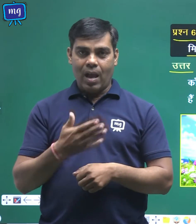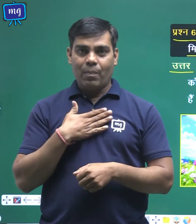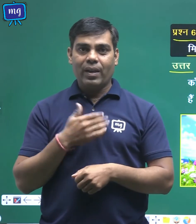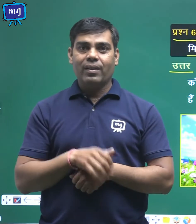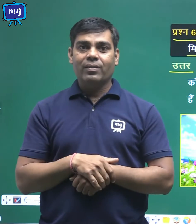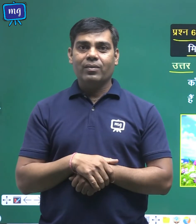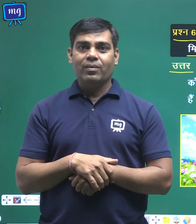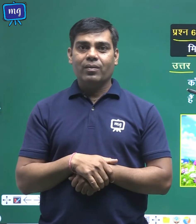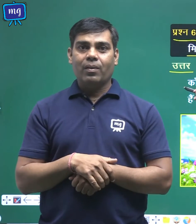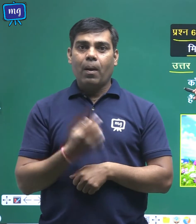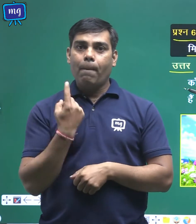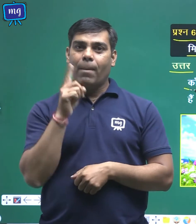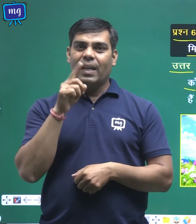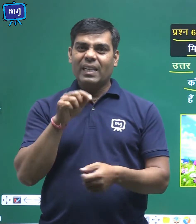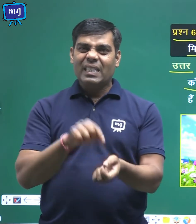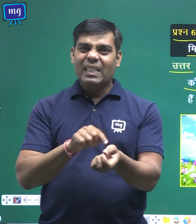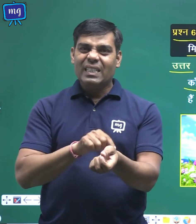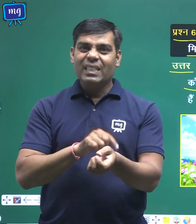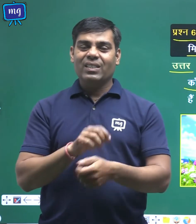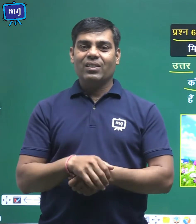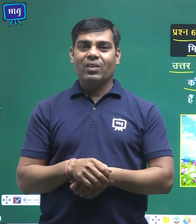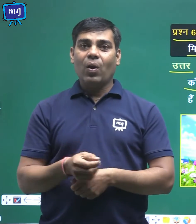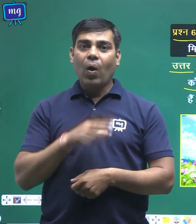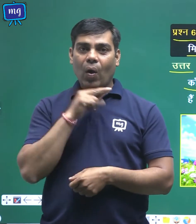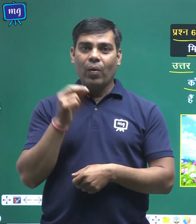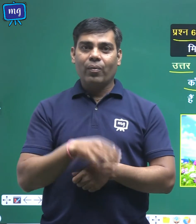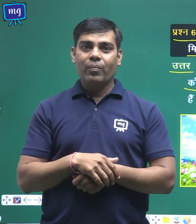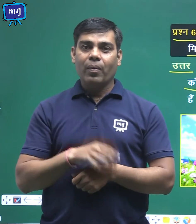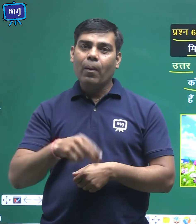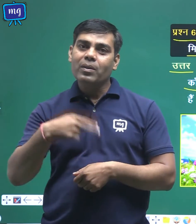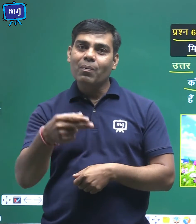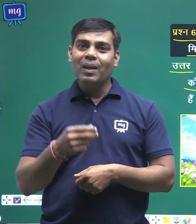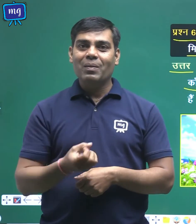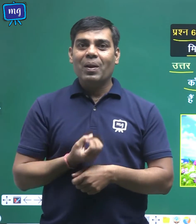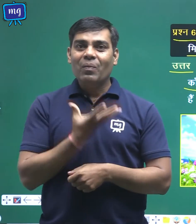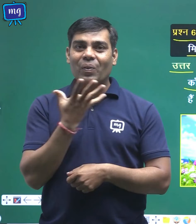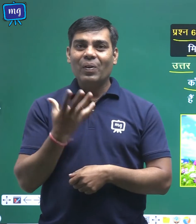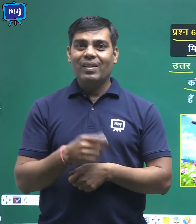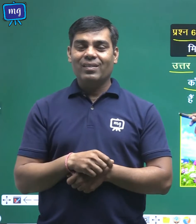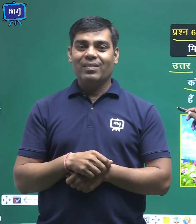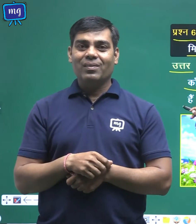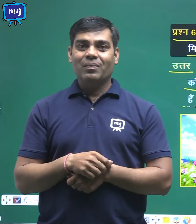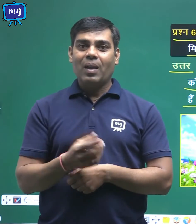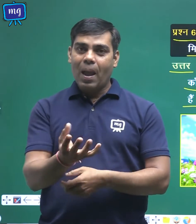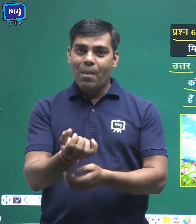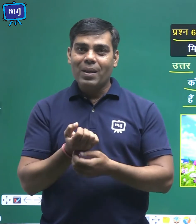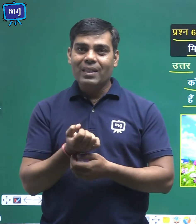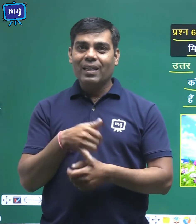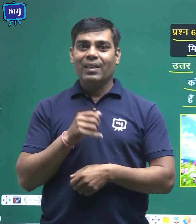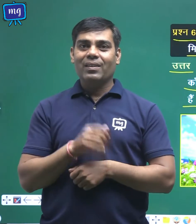हमें पहले कांटे और बाद में फूल मिलते